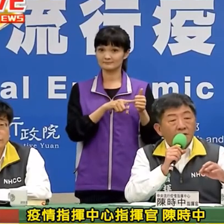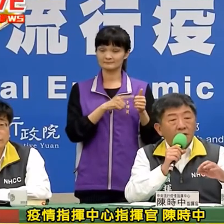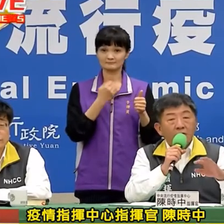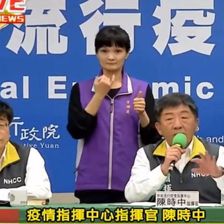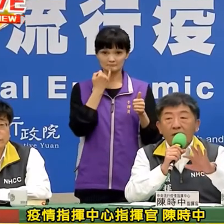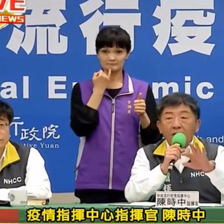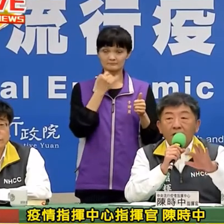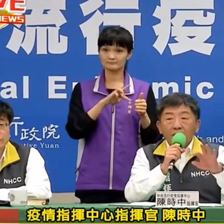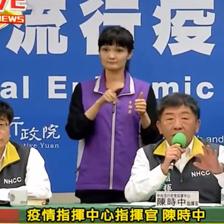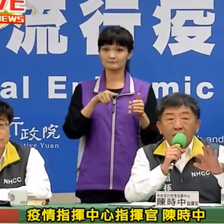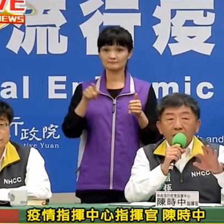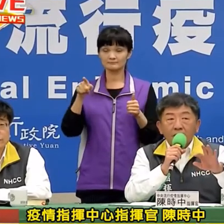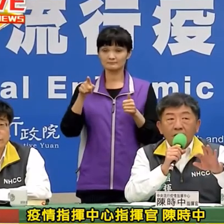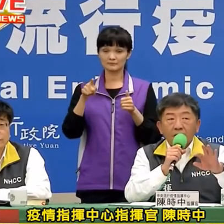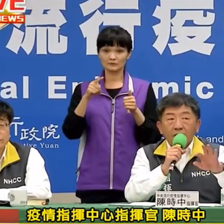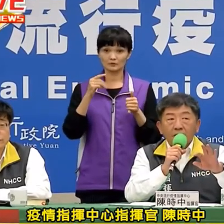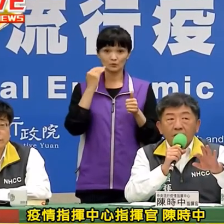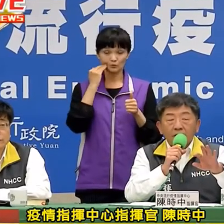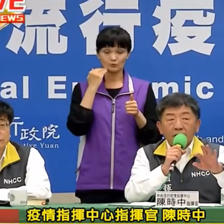大人的口罩嘛哈，